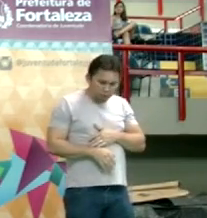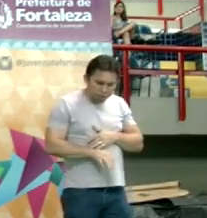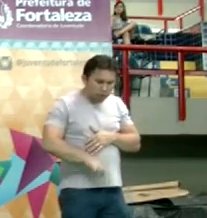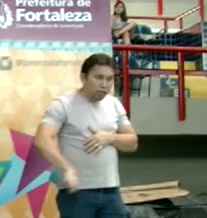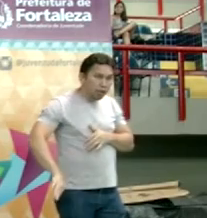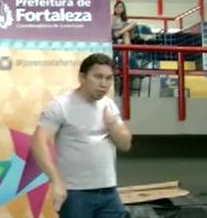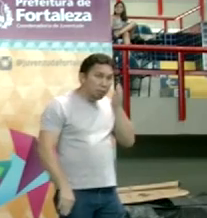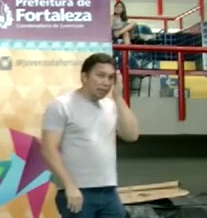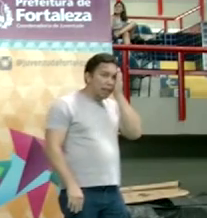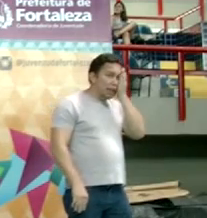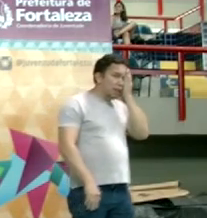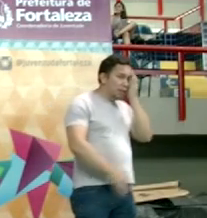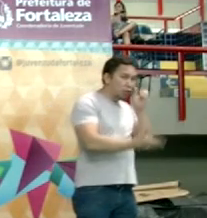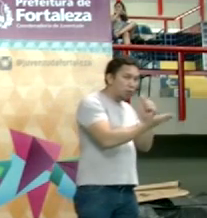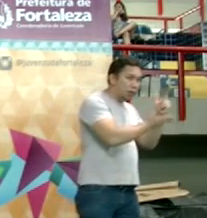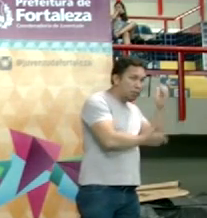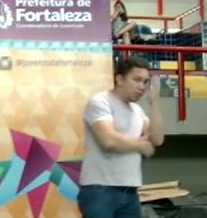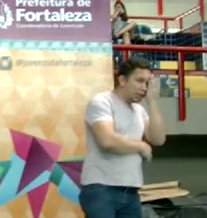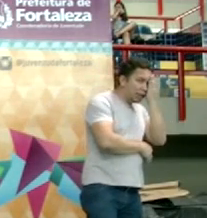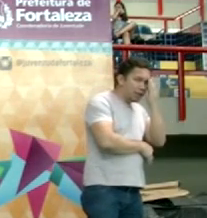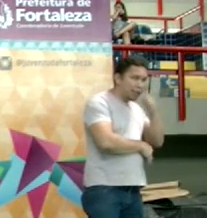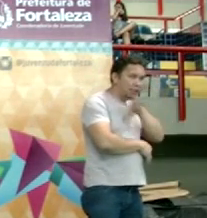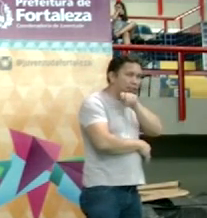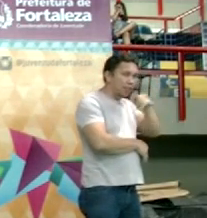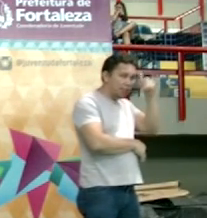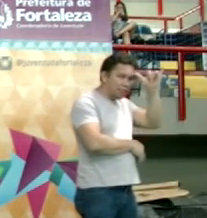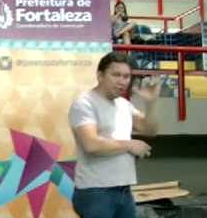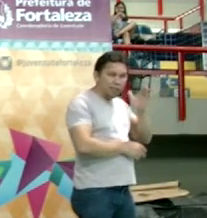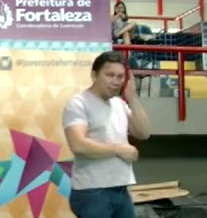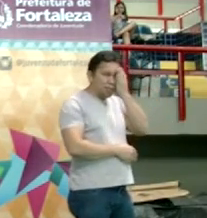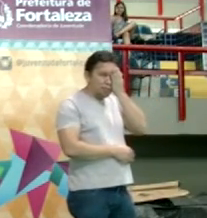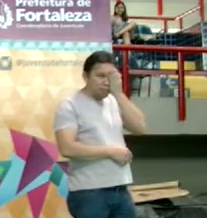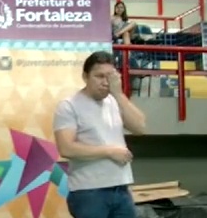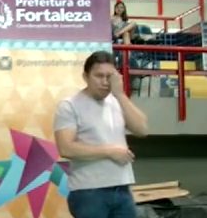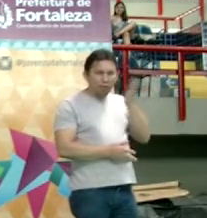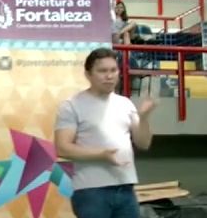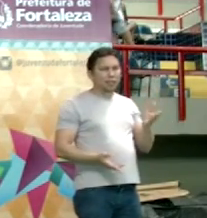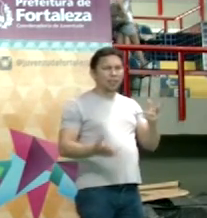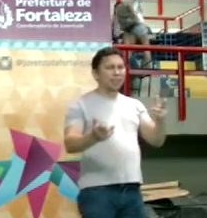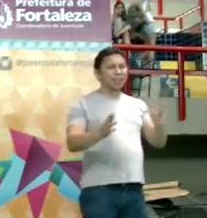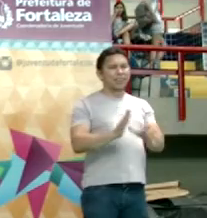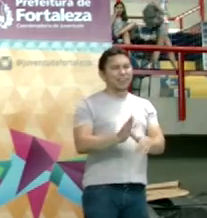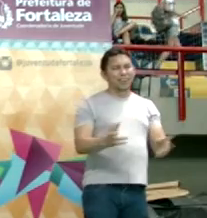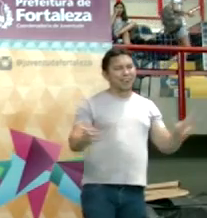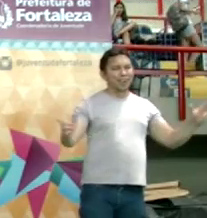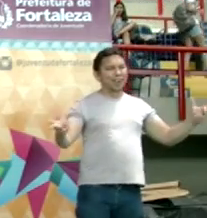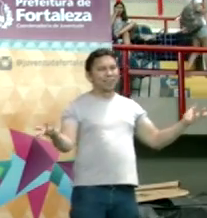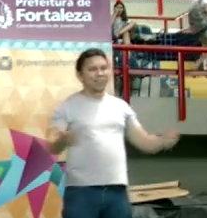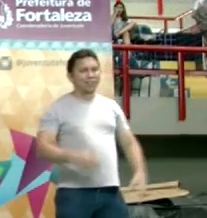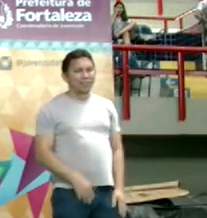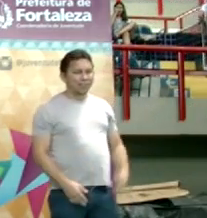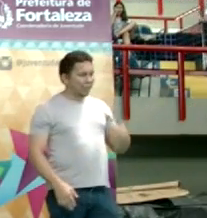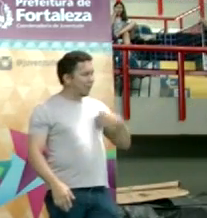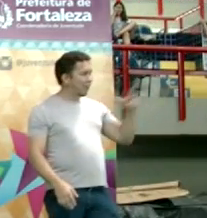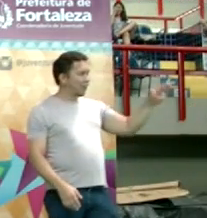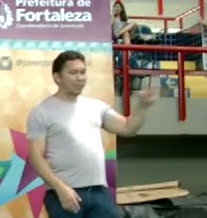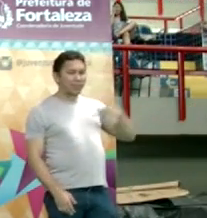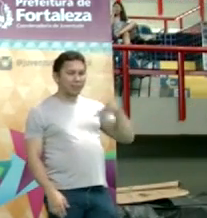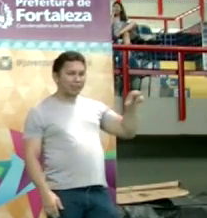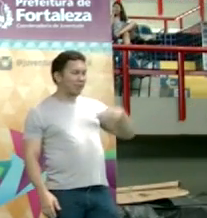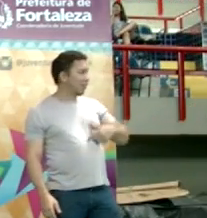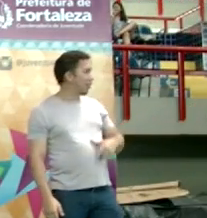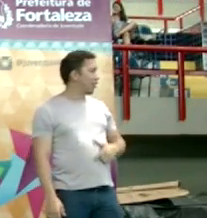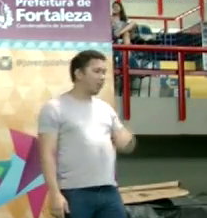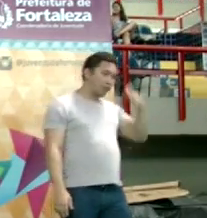pirata, não é não? Tu comprar produto pirata, tu é corrupto do mesmo jeito do cara que está pegando lá da